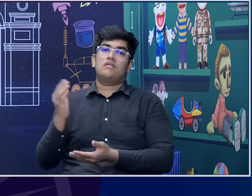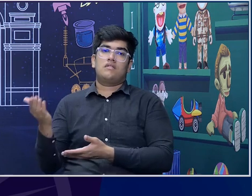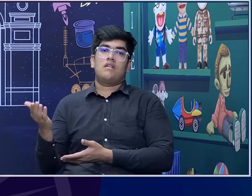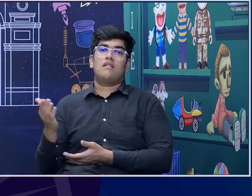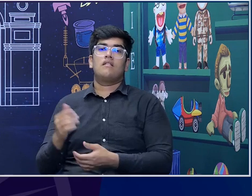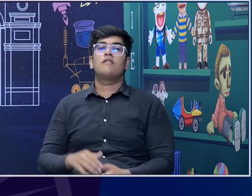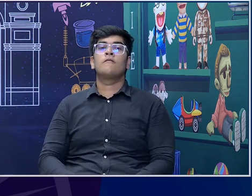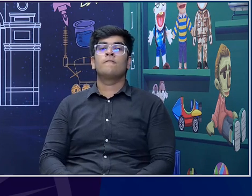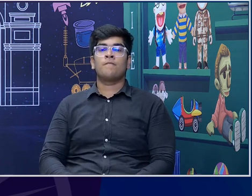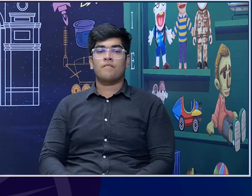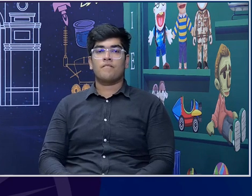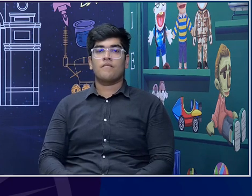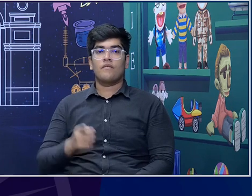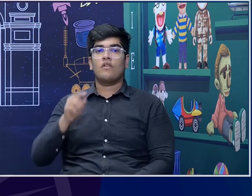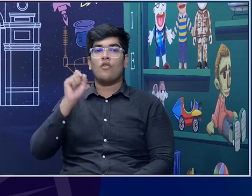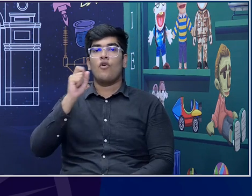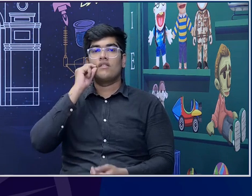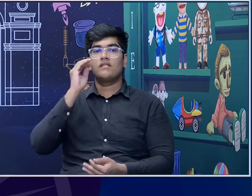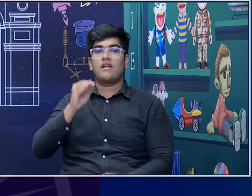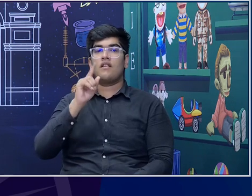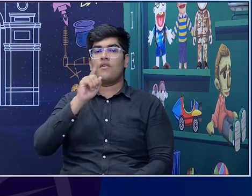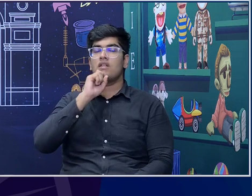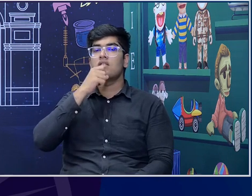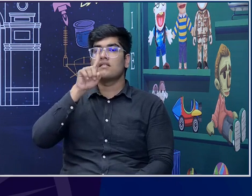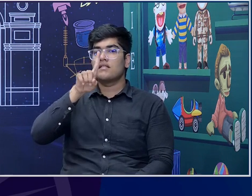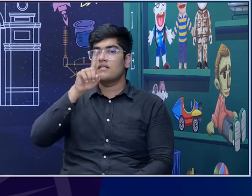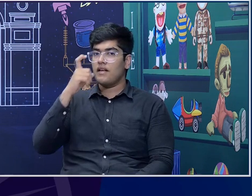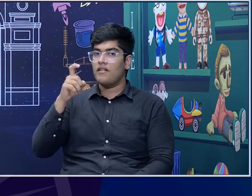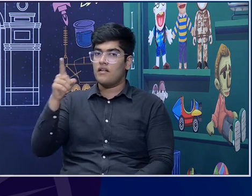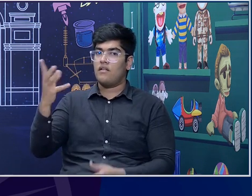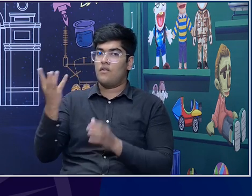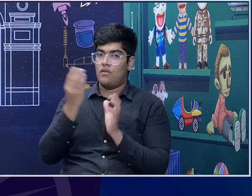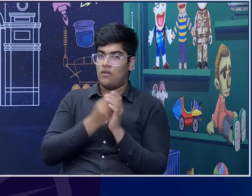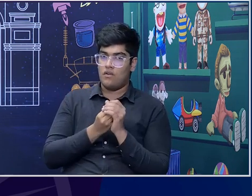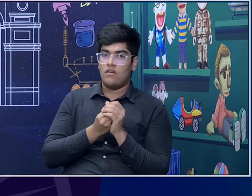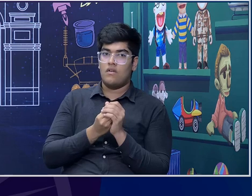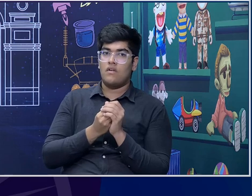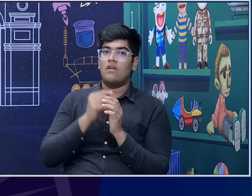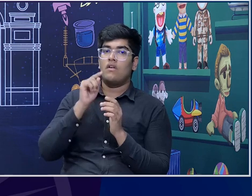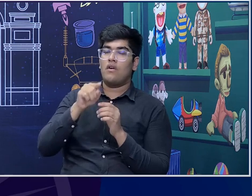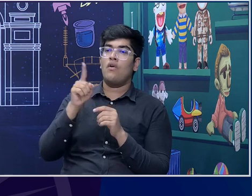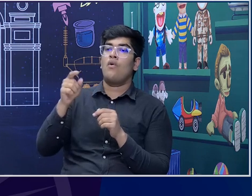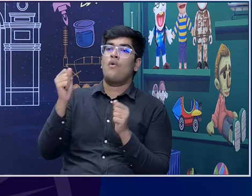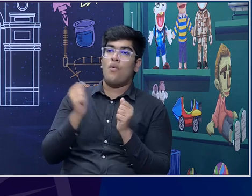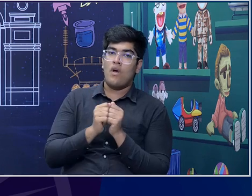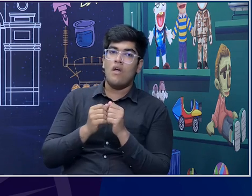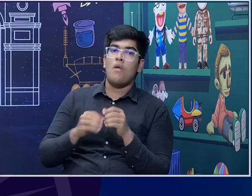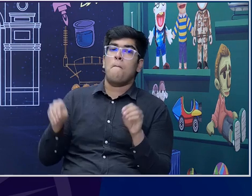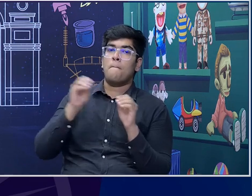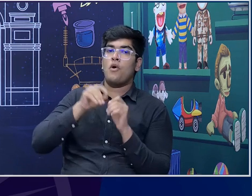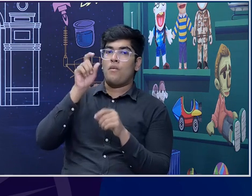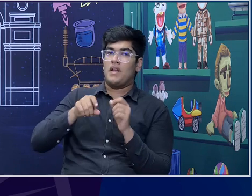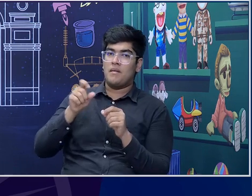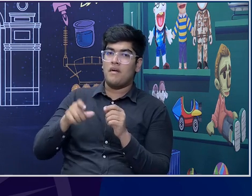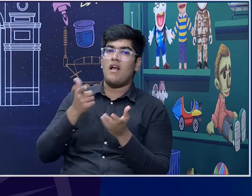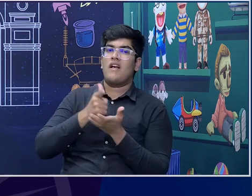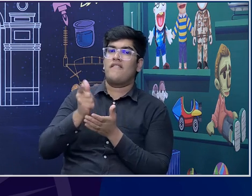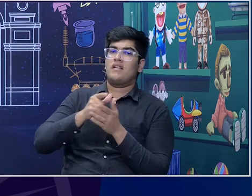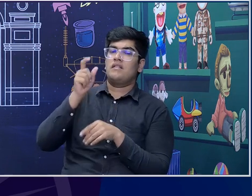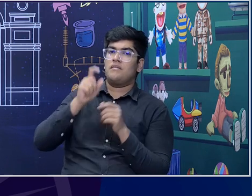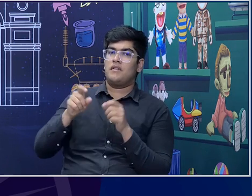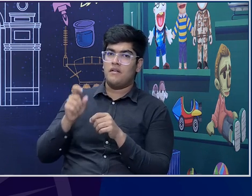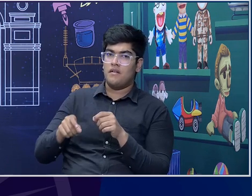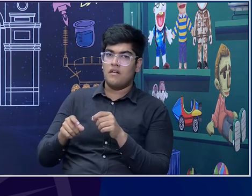आपने और साथियों के साथ गांओग के साथ लोगों